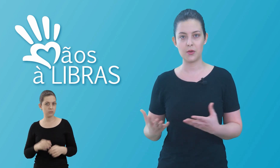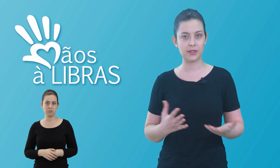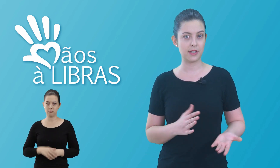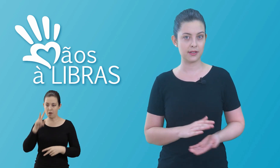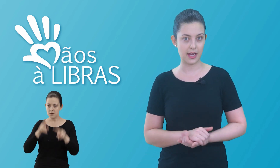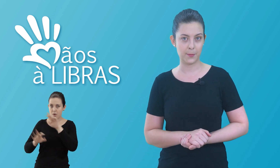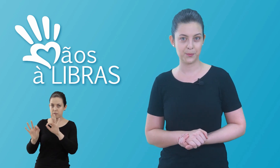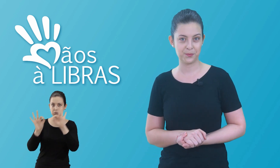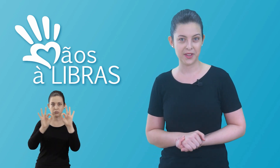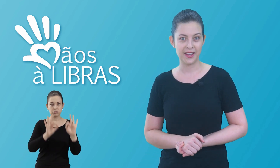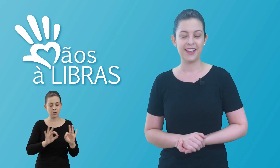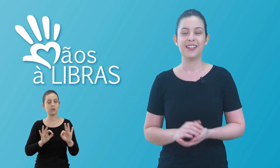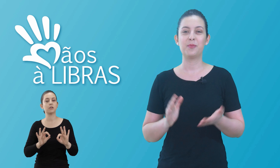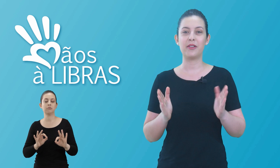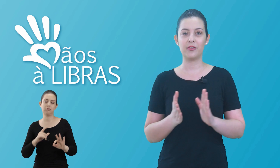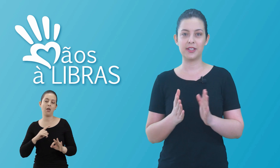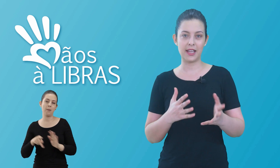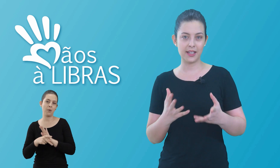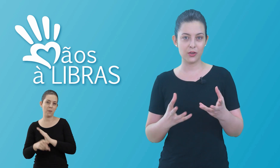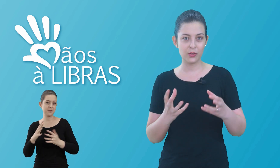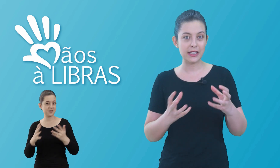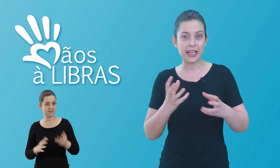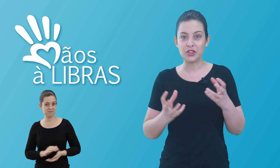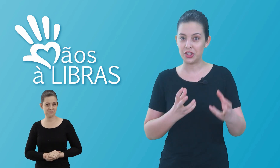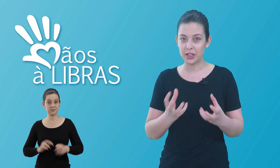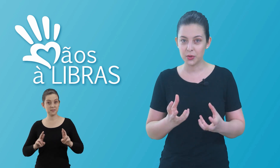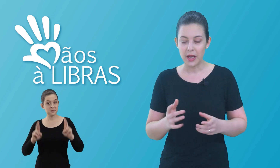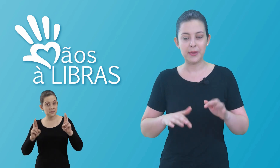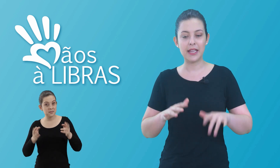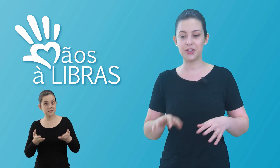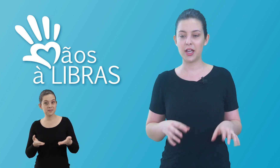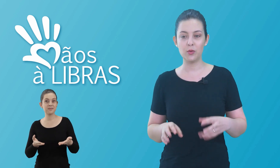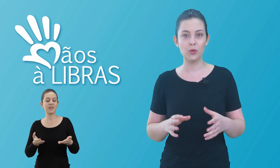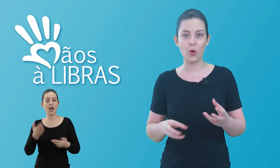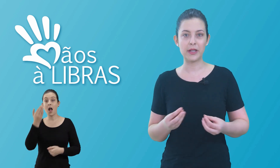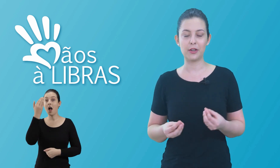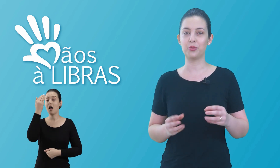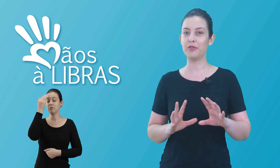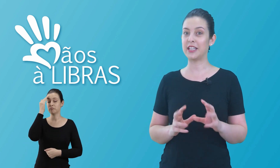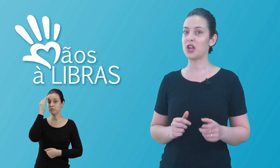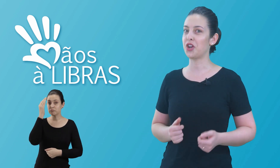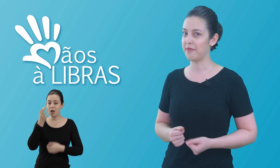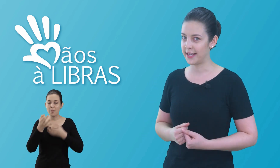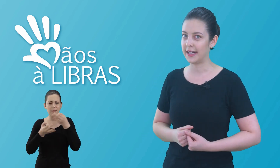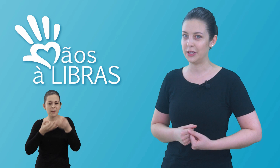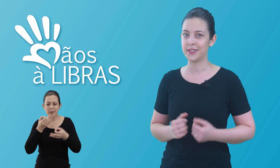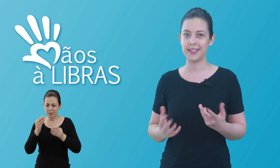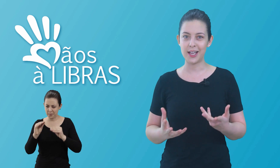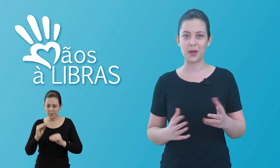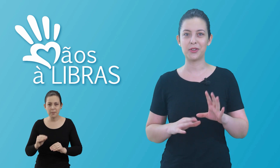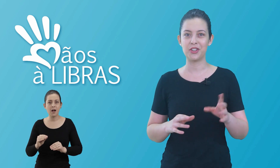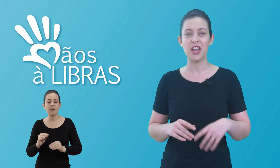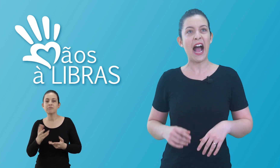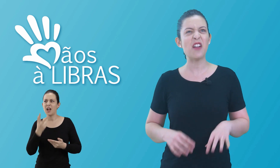visual que a língua de sinais tem. Espero que você tenha aí entendido, me deixa aí o comentário do que você achava que era a língua